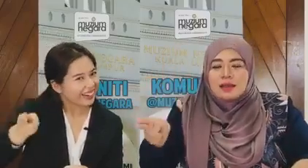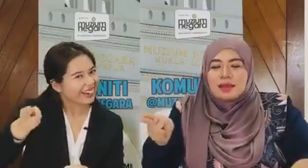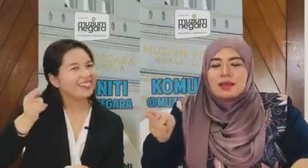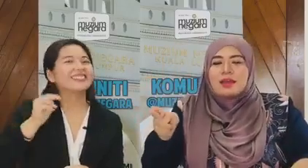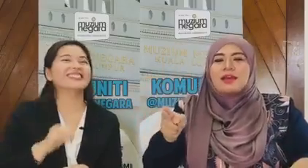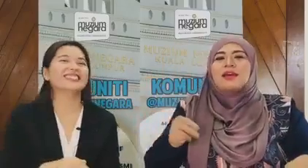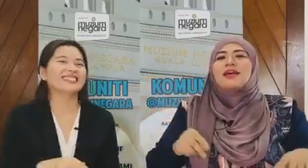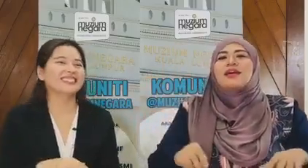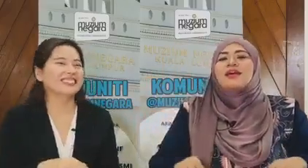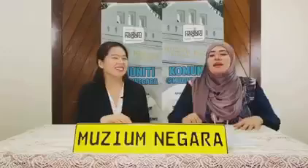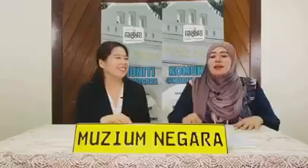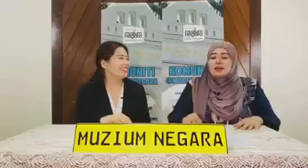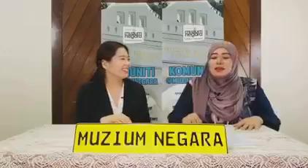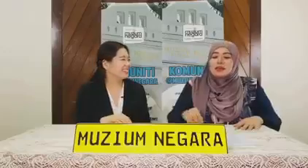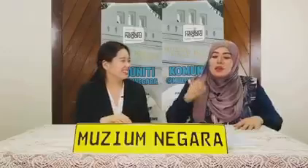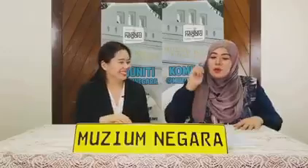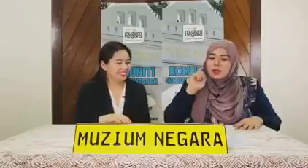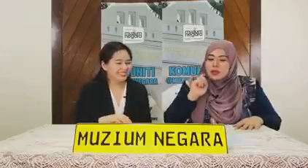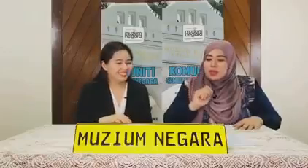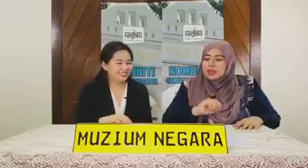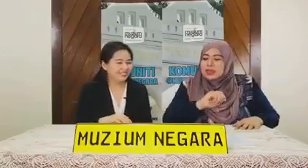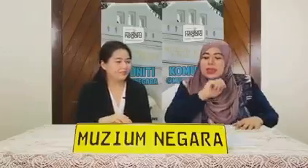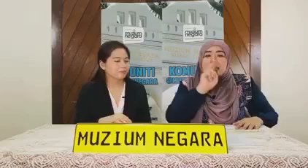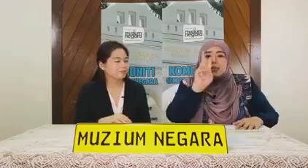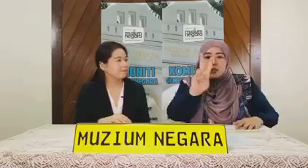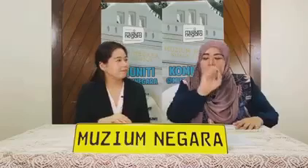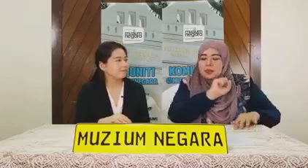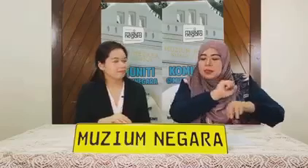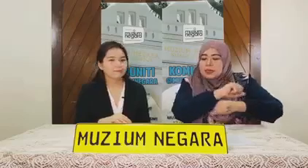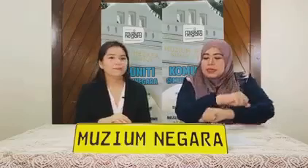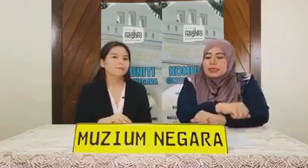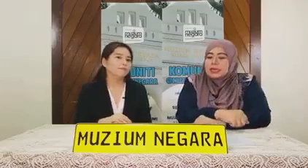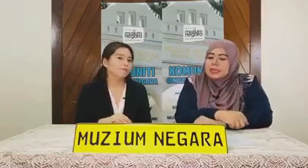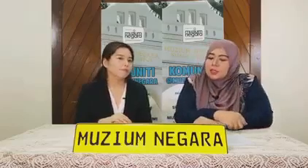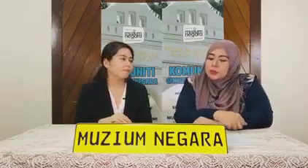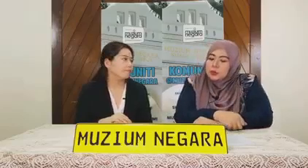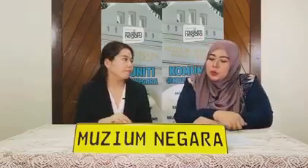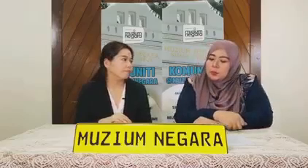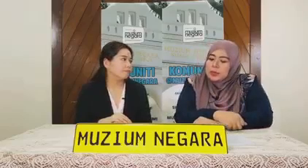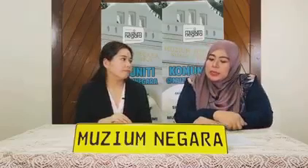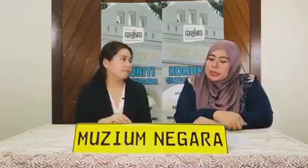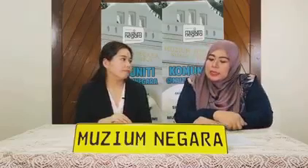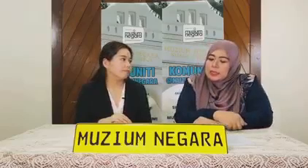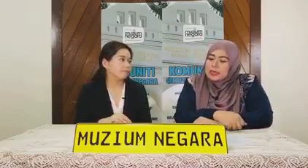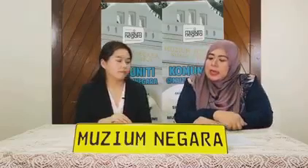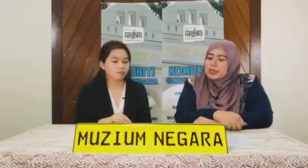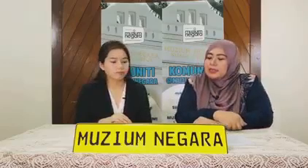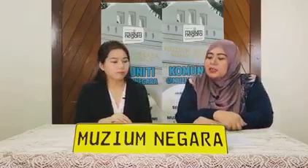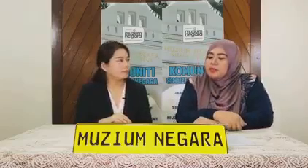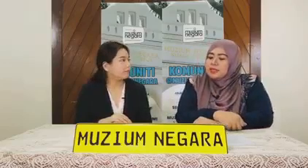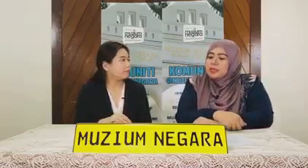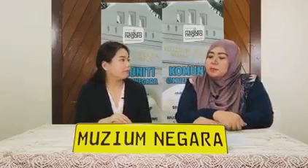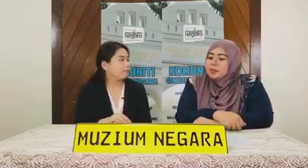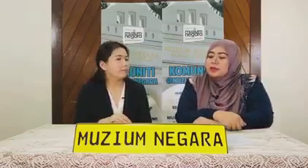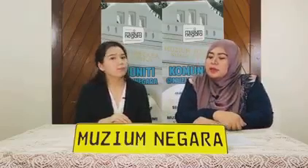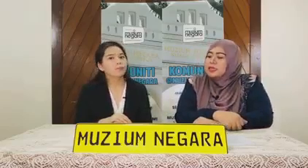sejarah. Ha. Okey. Ada lagi dua. Iaitu perkataannya aktiviti